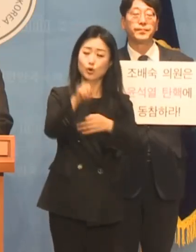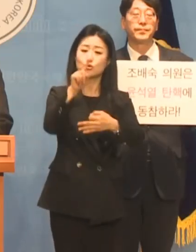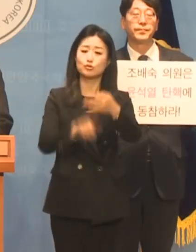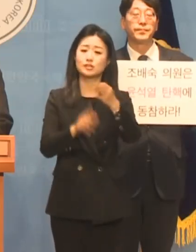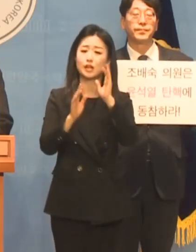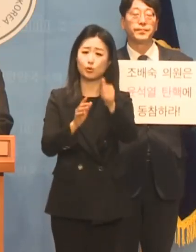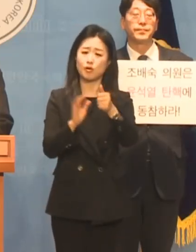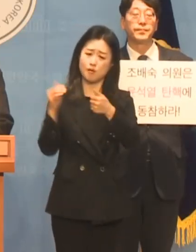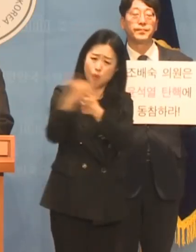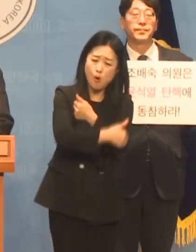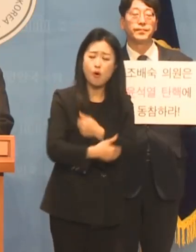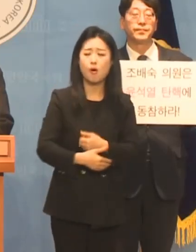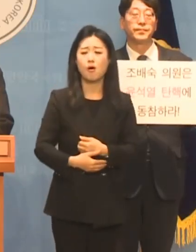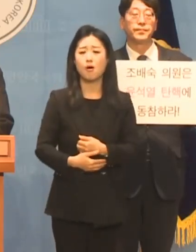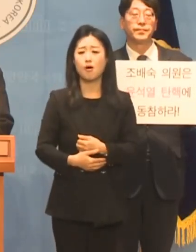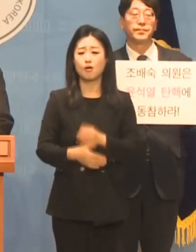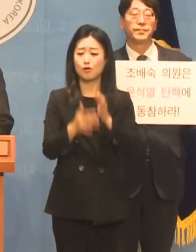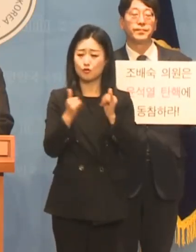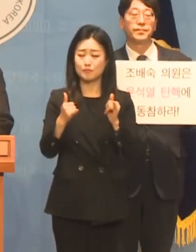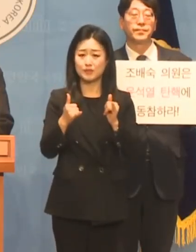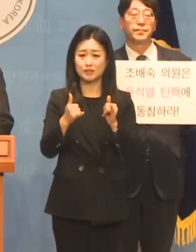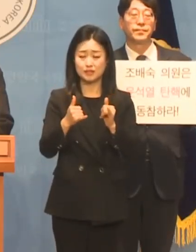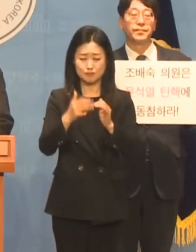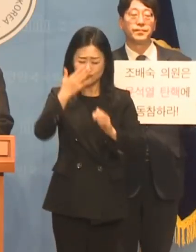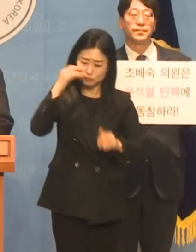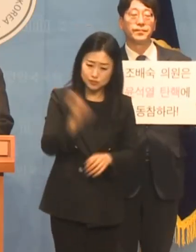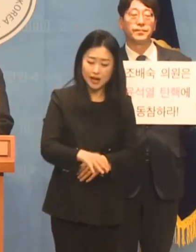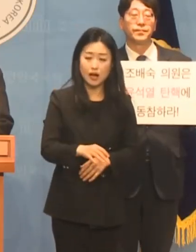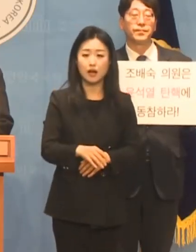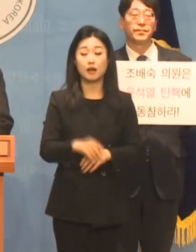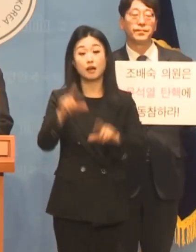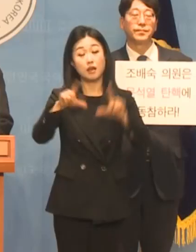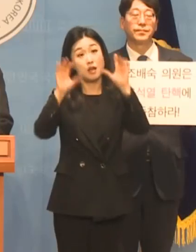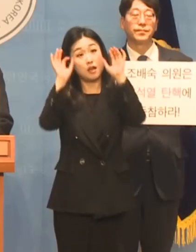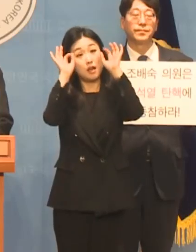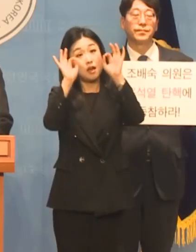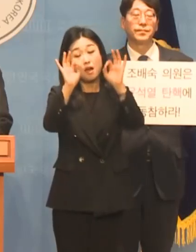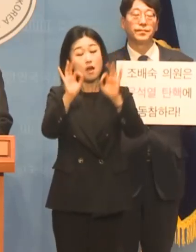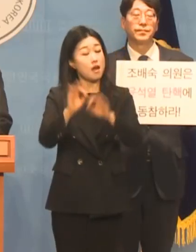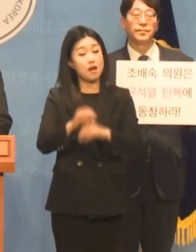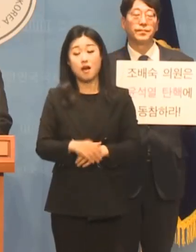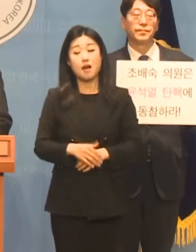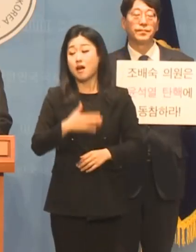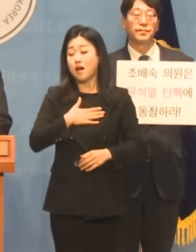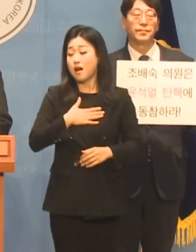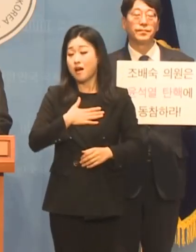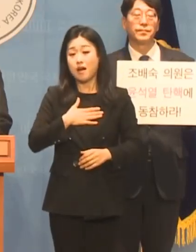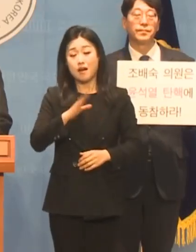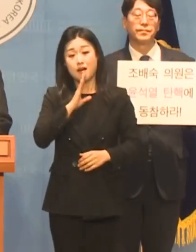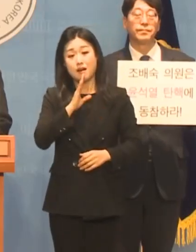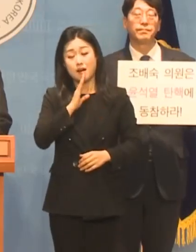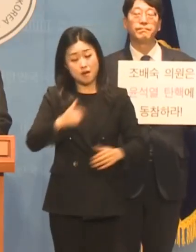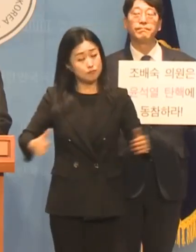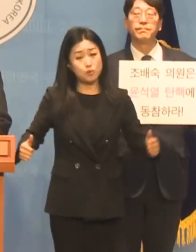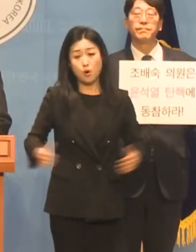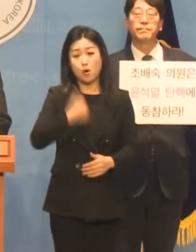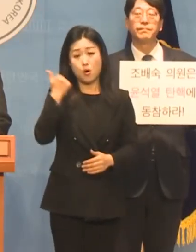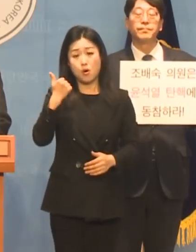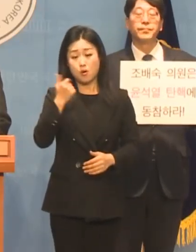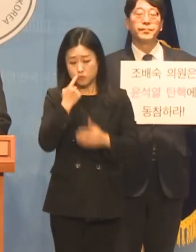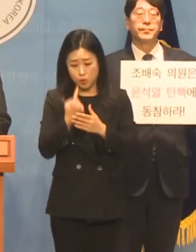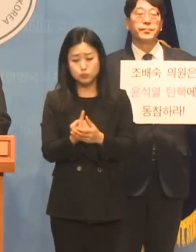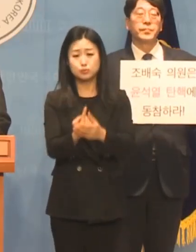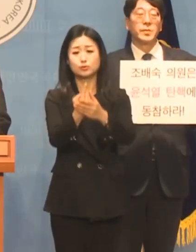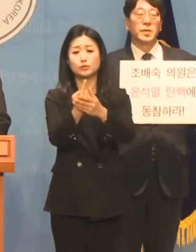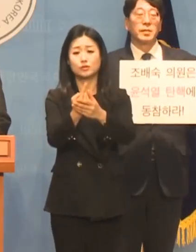윤석열 대통령을 싸고 돌고 국민의 뜻을 무시하고 있는 이 모습에 이런 모습에 저희 국민들은 분노하고 촛불을